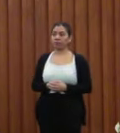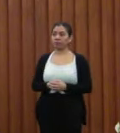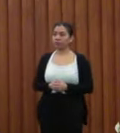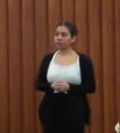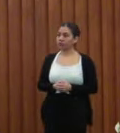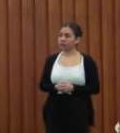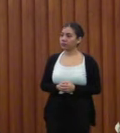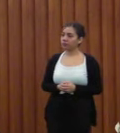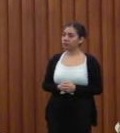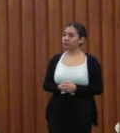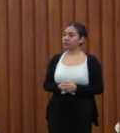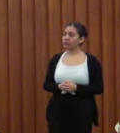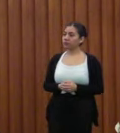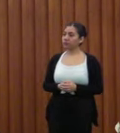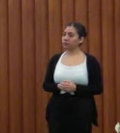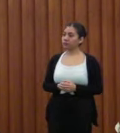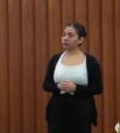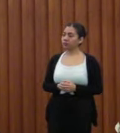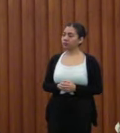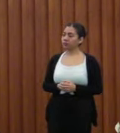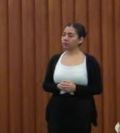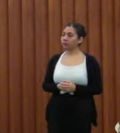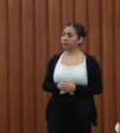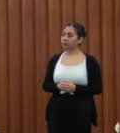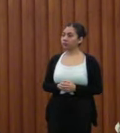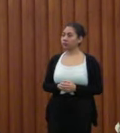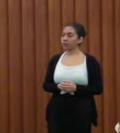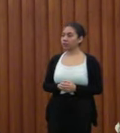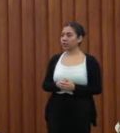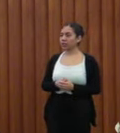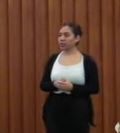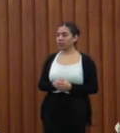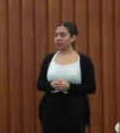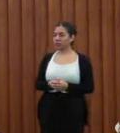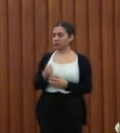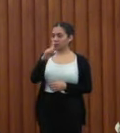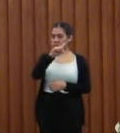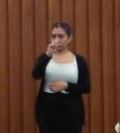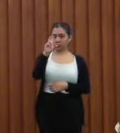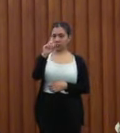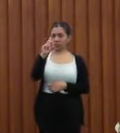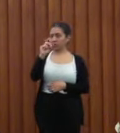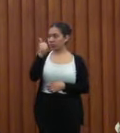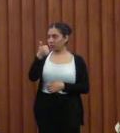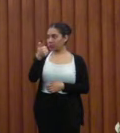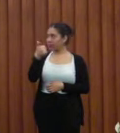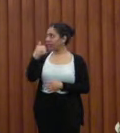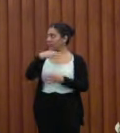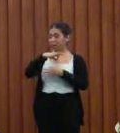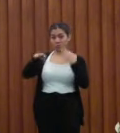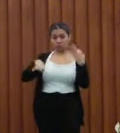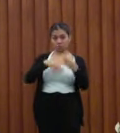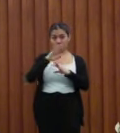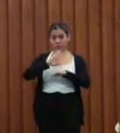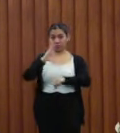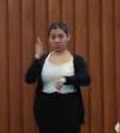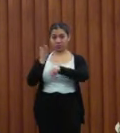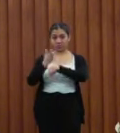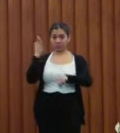traigo, pero de estos 136, no crean que a todos recibieron